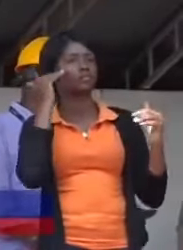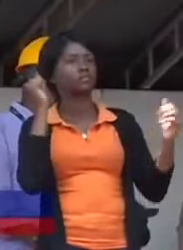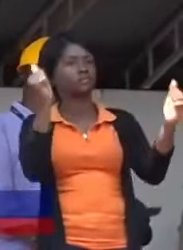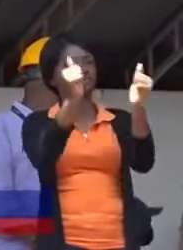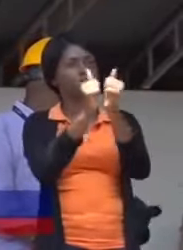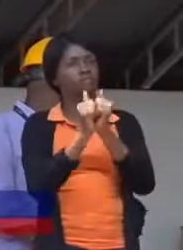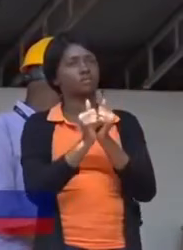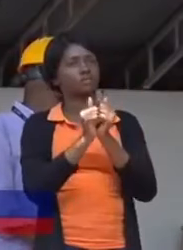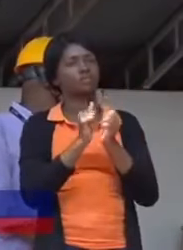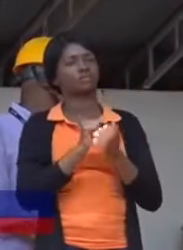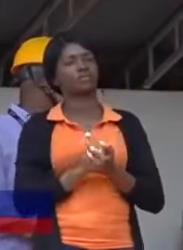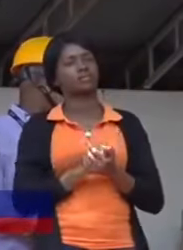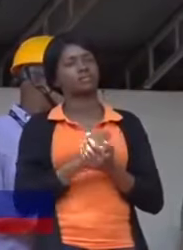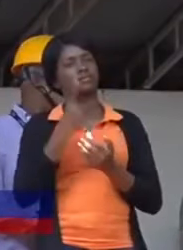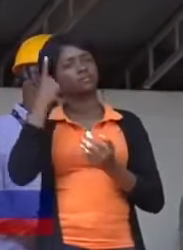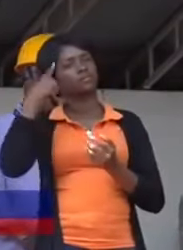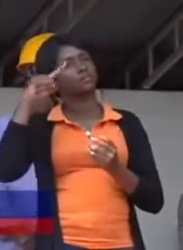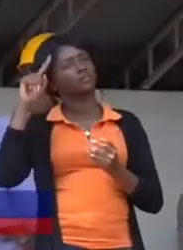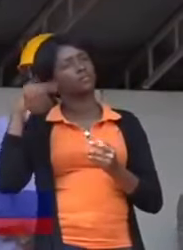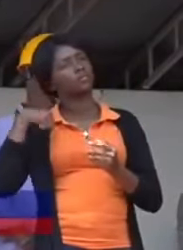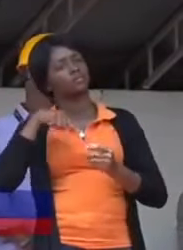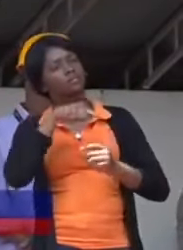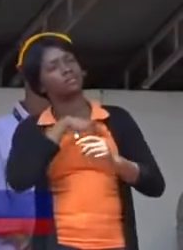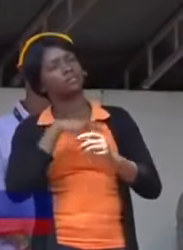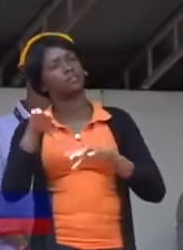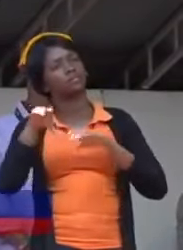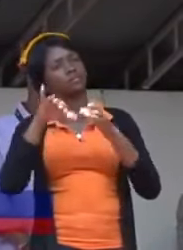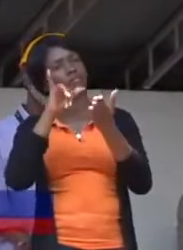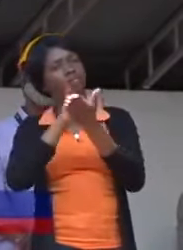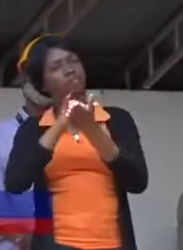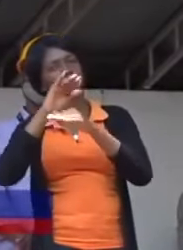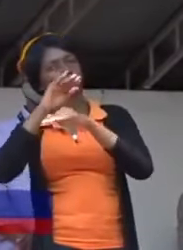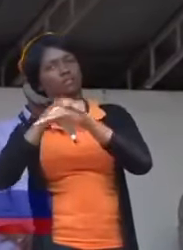ensemble. Pour nous faire ça, Yorele.